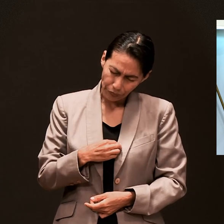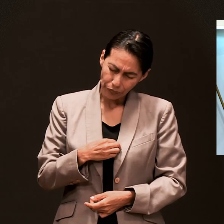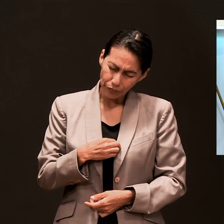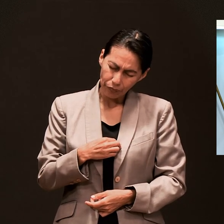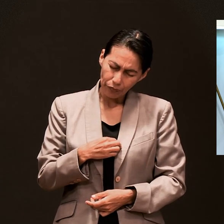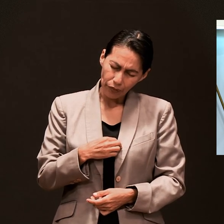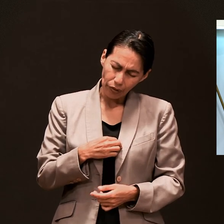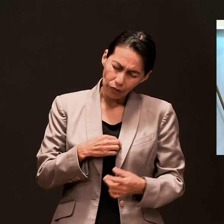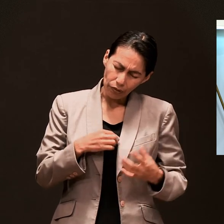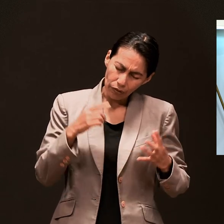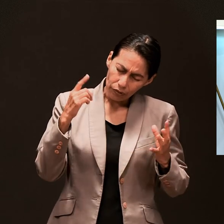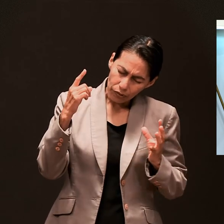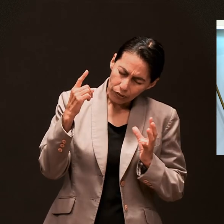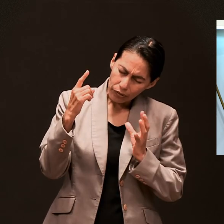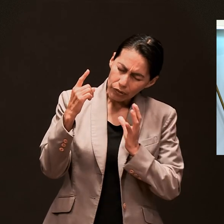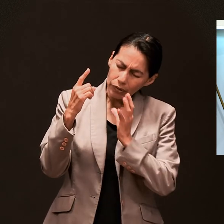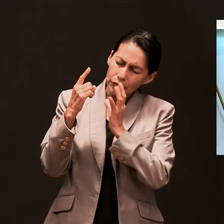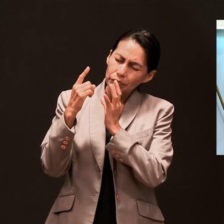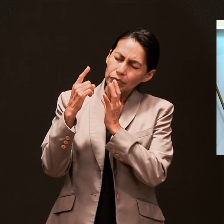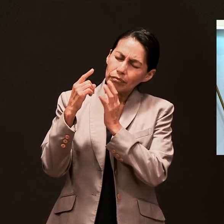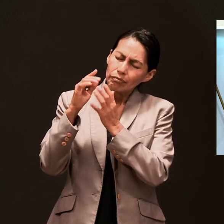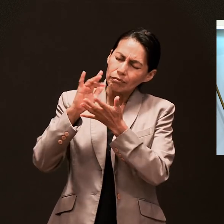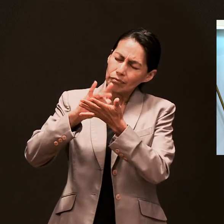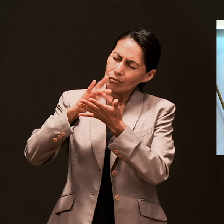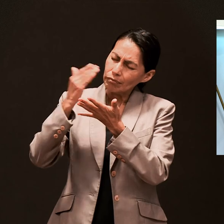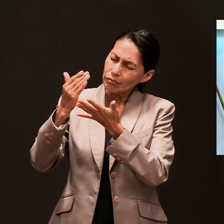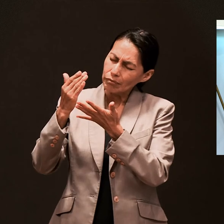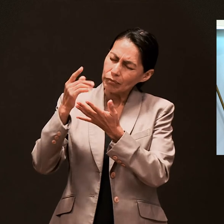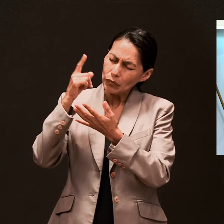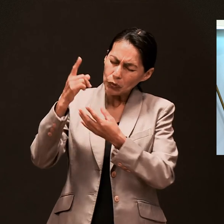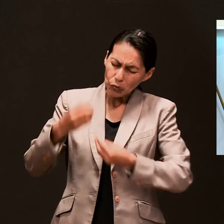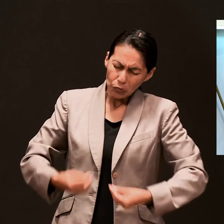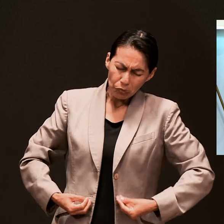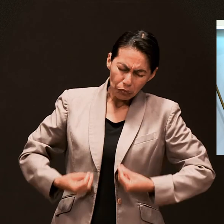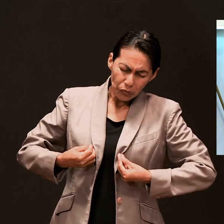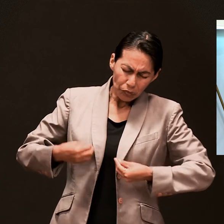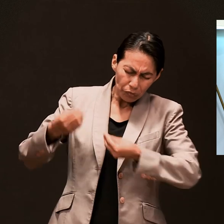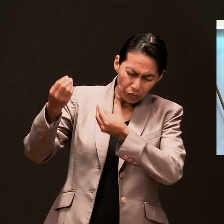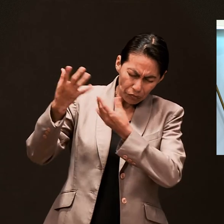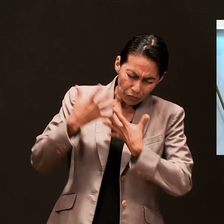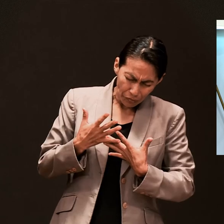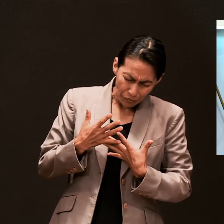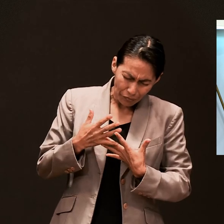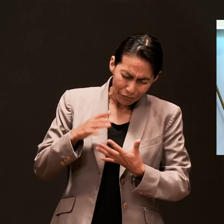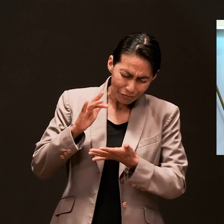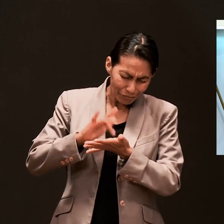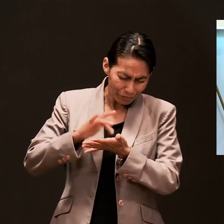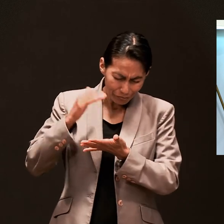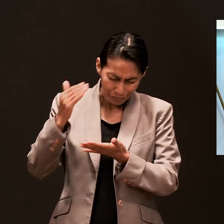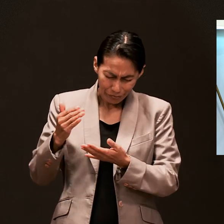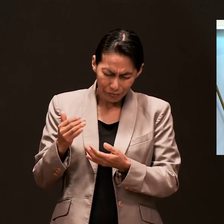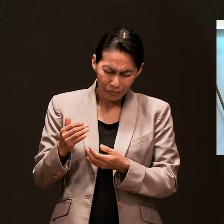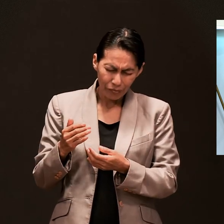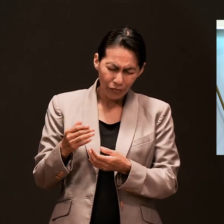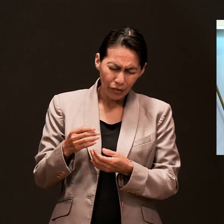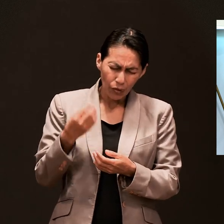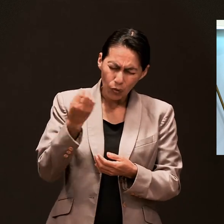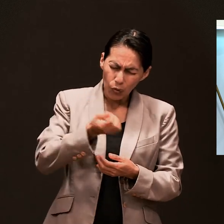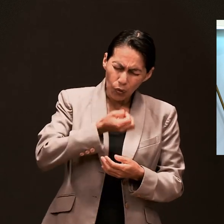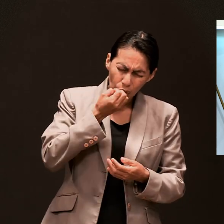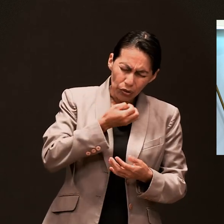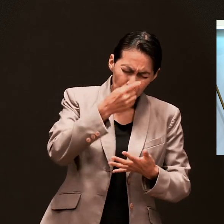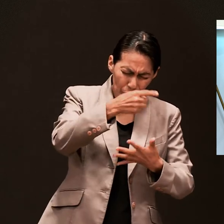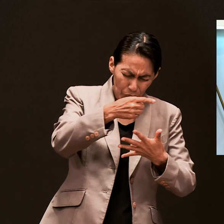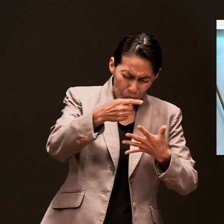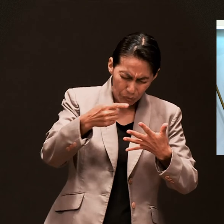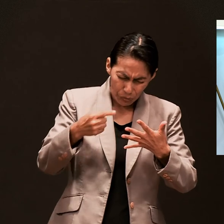hijos agradecidos a ti por la bendición de vivir y poniendo en tus manos estas peticiones que